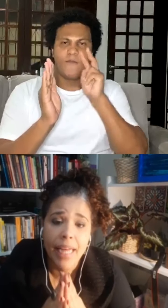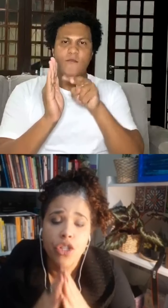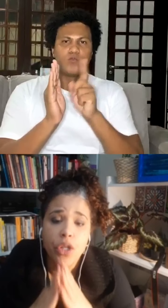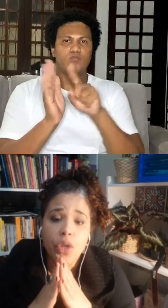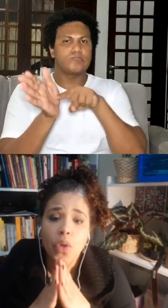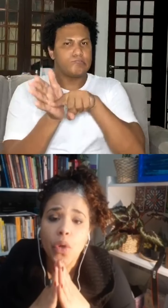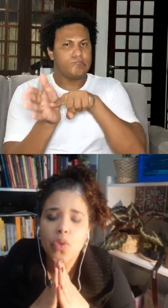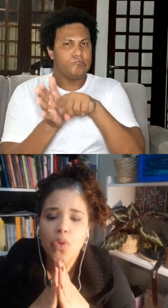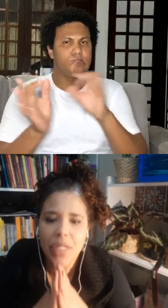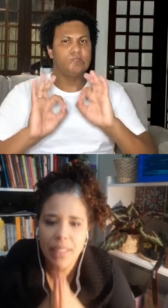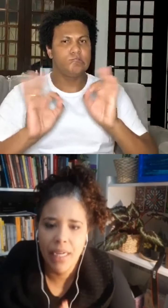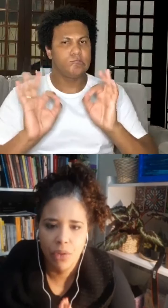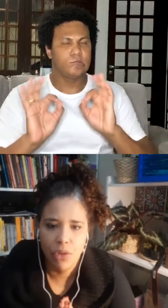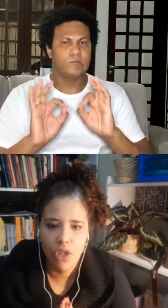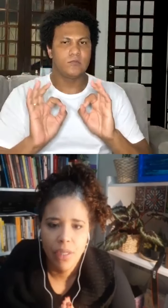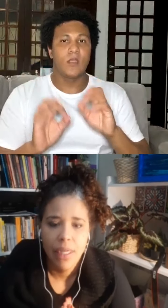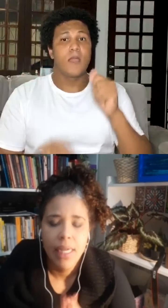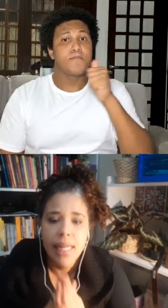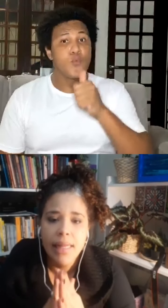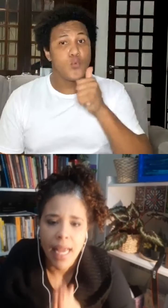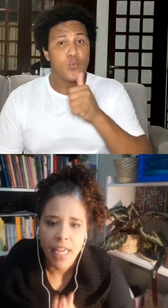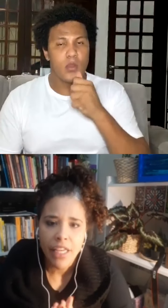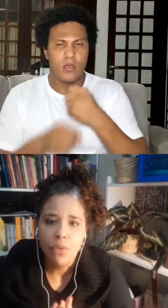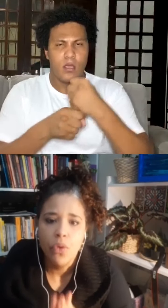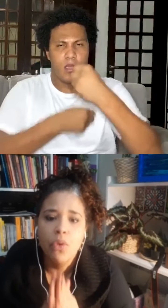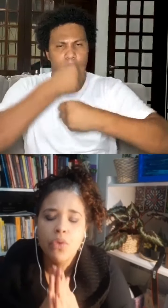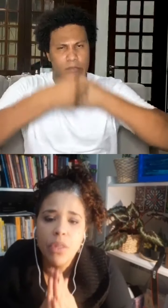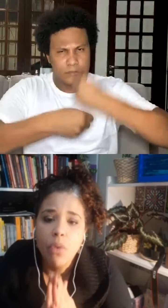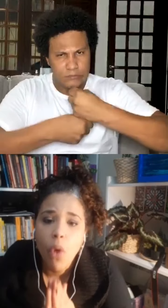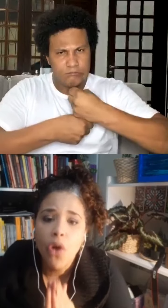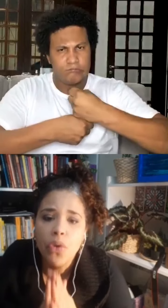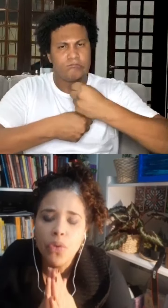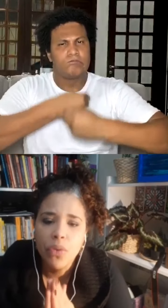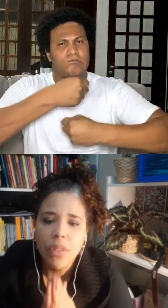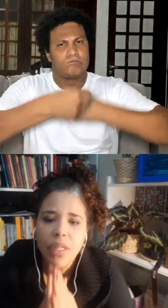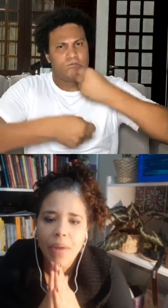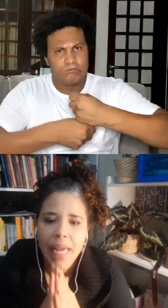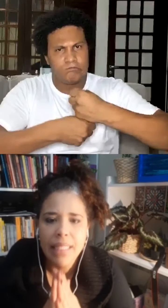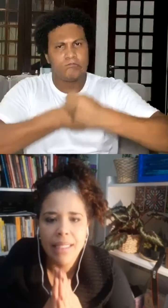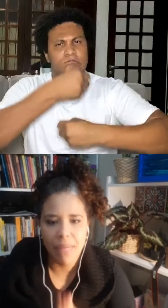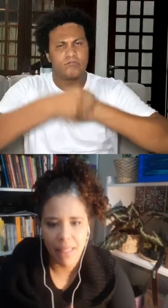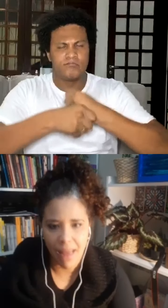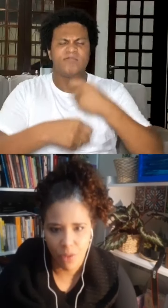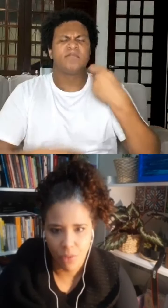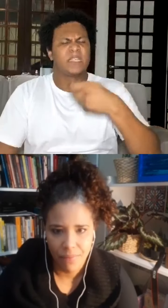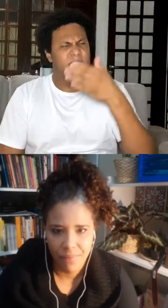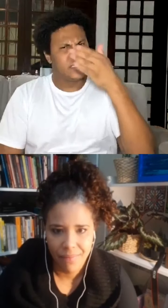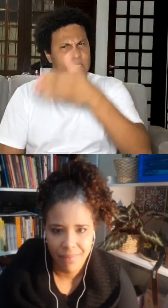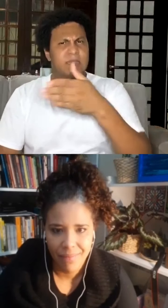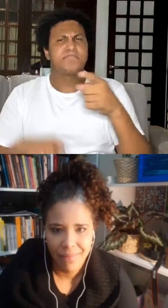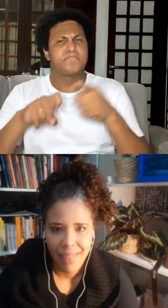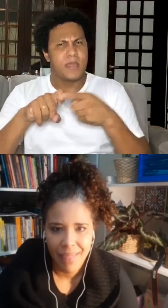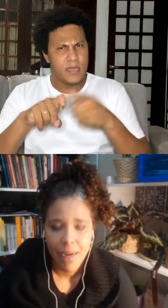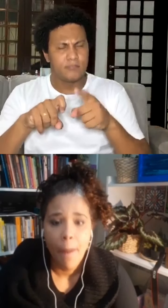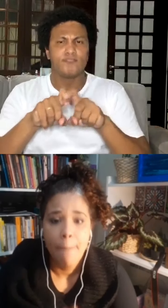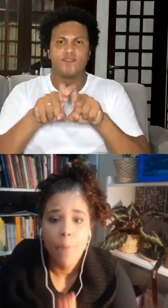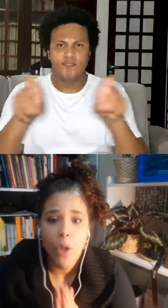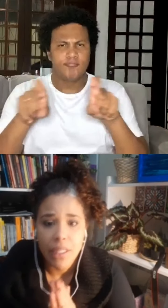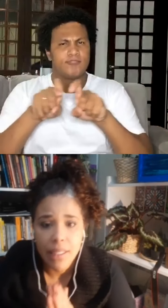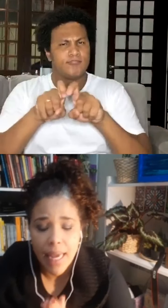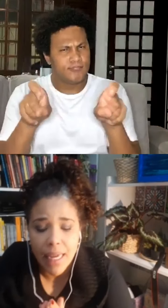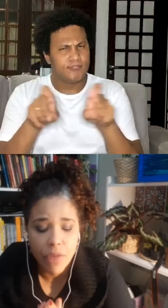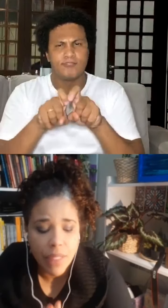Mulheres, todos os anos, tenham o seu colo do útero examinado.